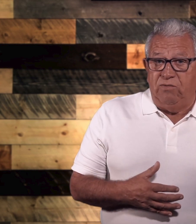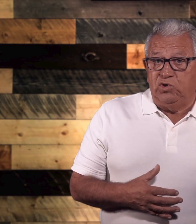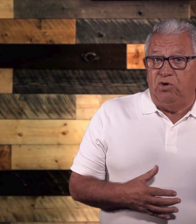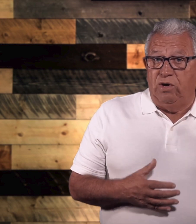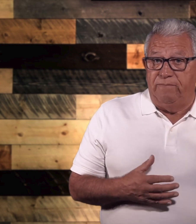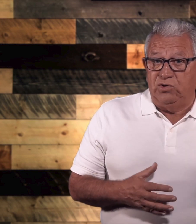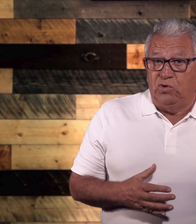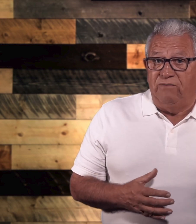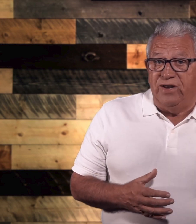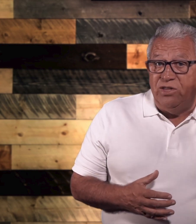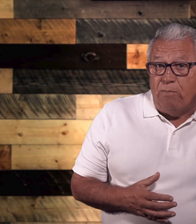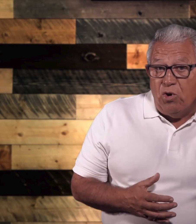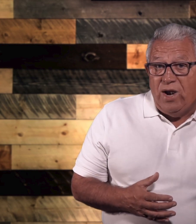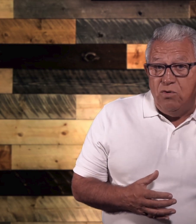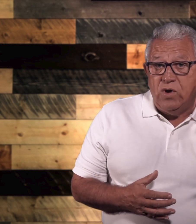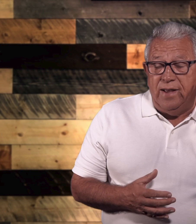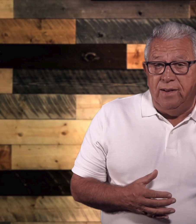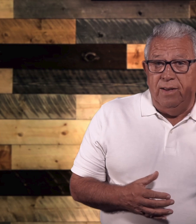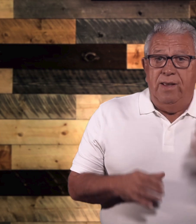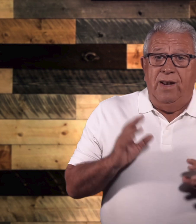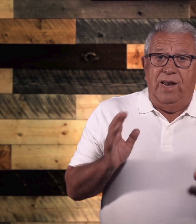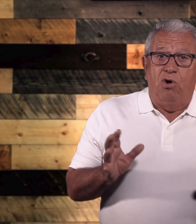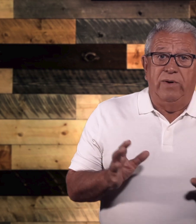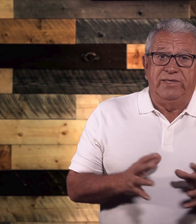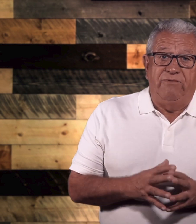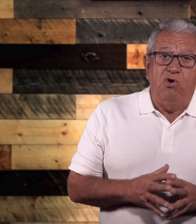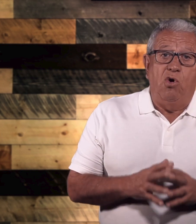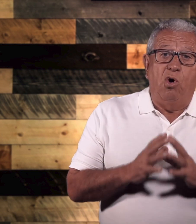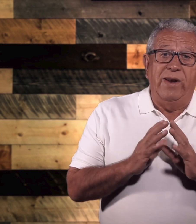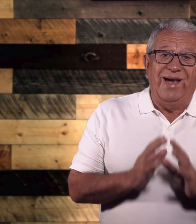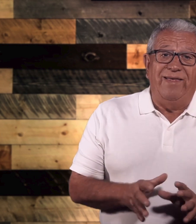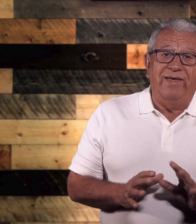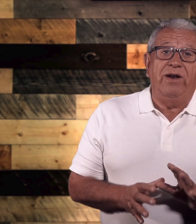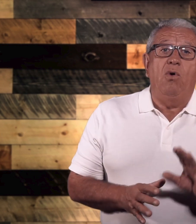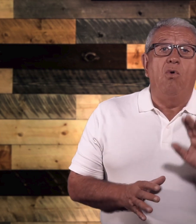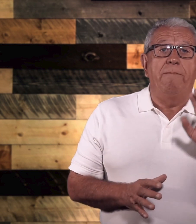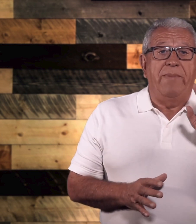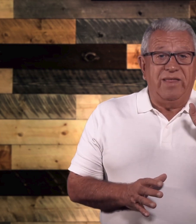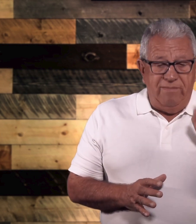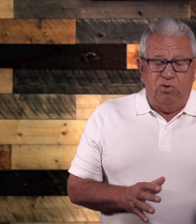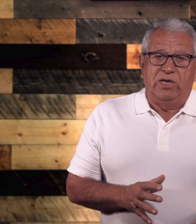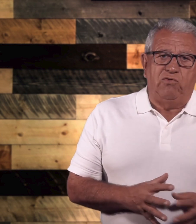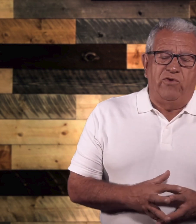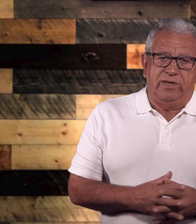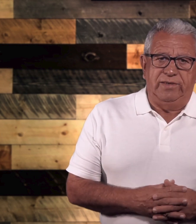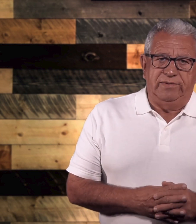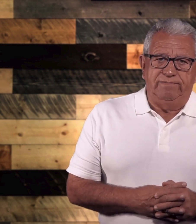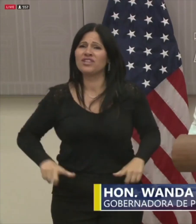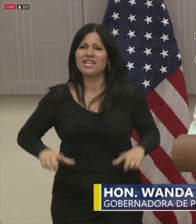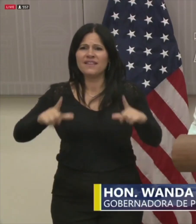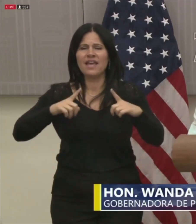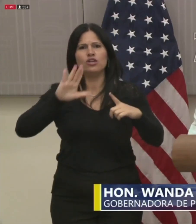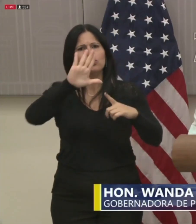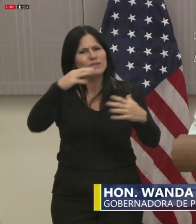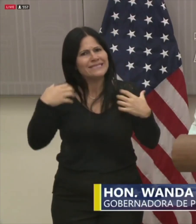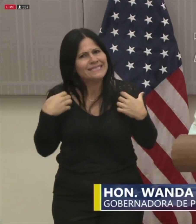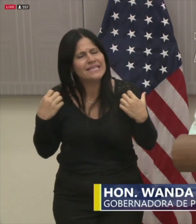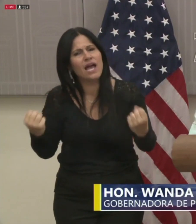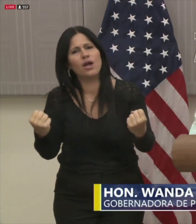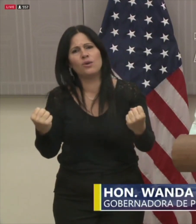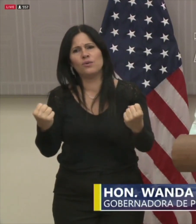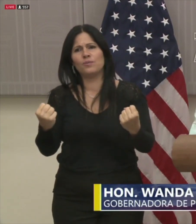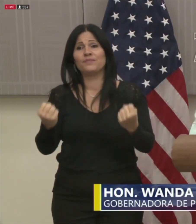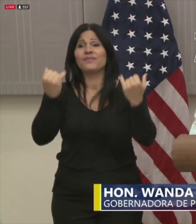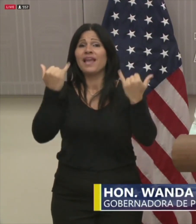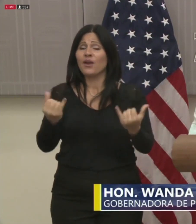positivos y nos empezó el frito por la nuca lago vez se vio obligada a dar un par de manotazos fuertes les anunció